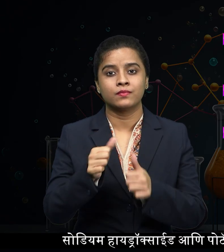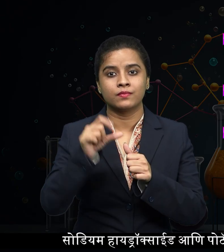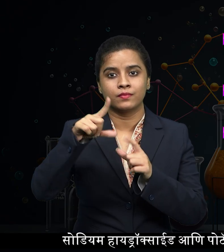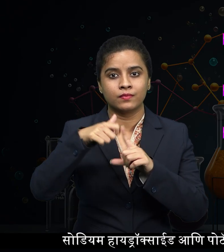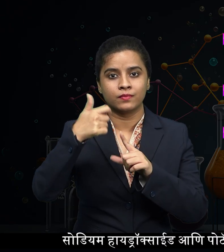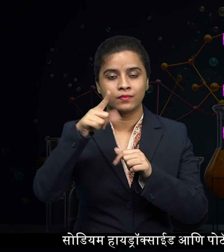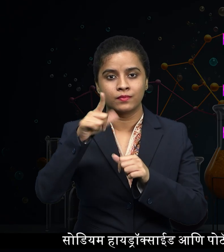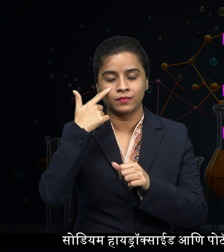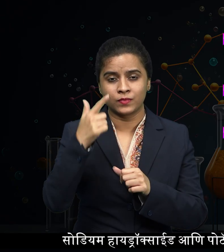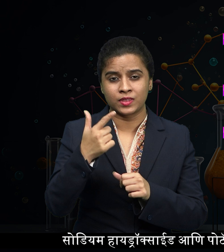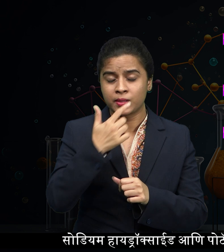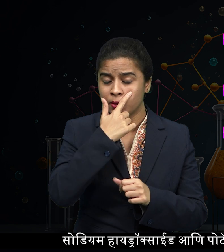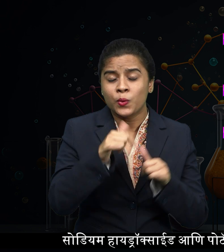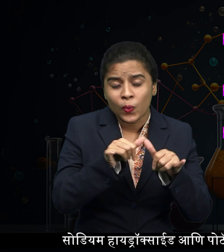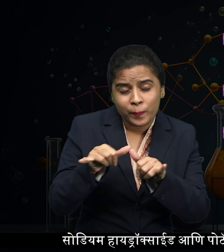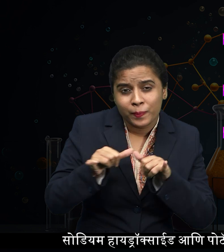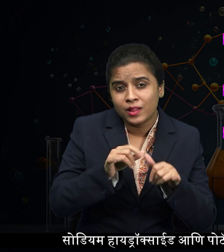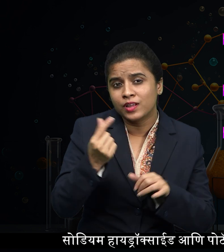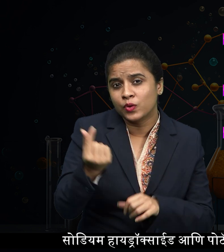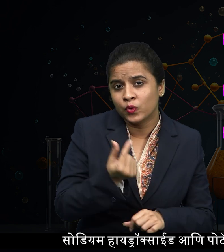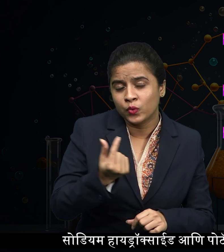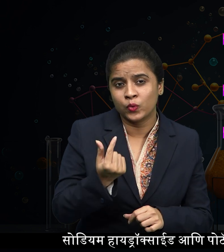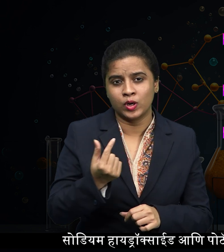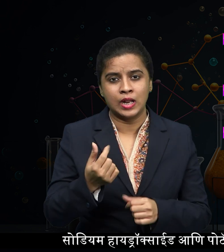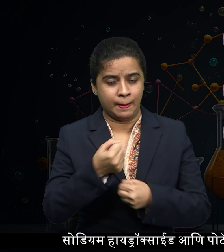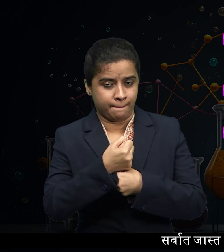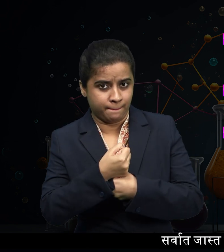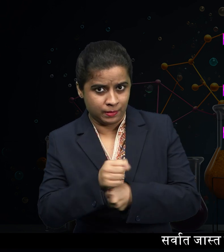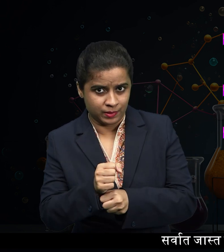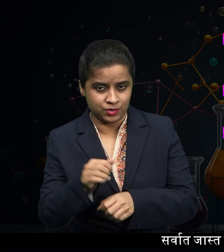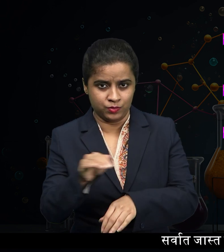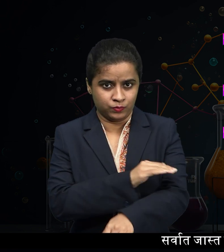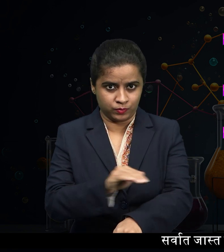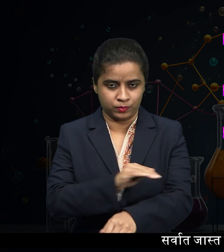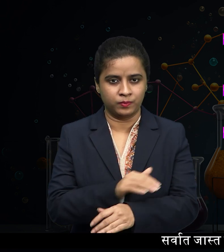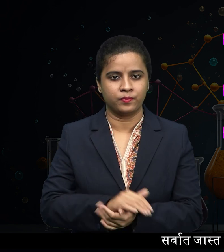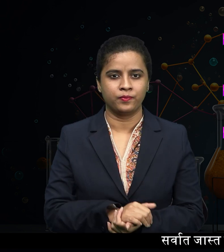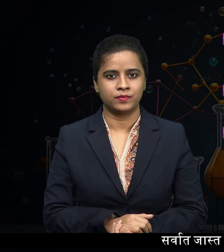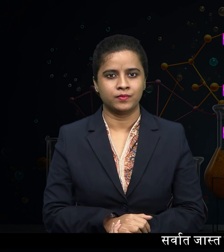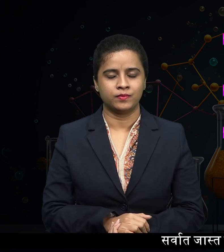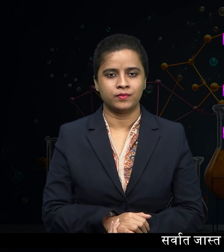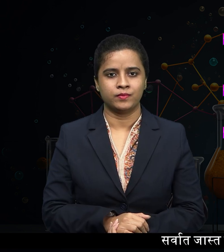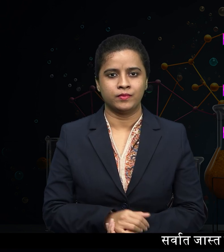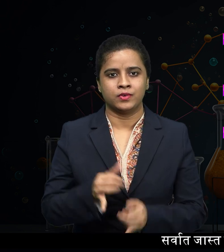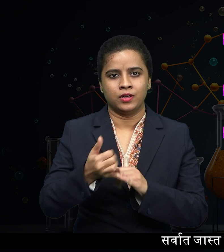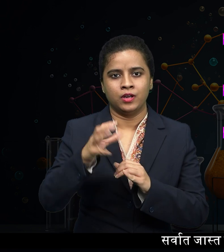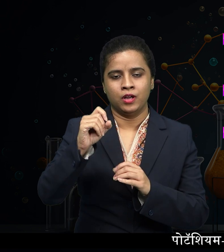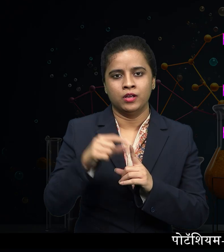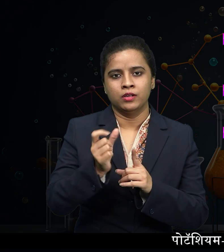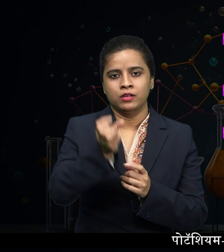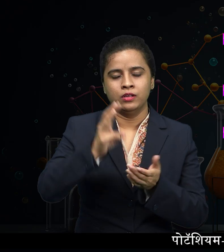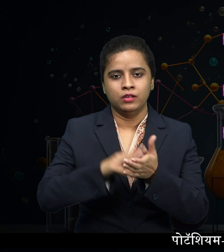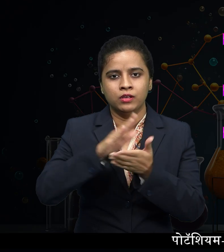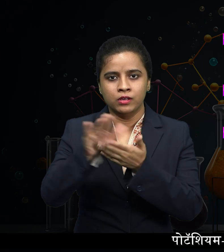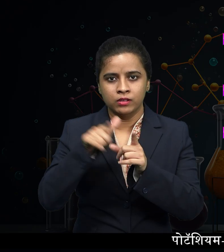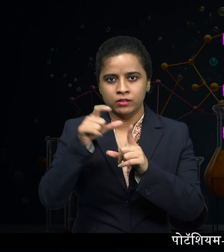सोडियम हायड्रॉक्साईड आणि पोटॅशियम हायड्रॉक्साईड हे साबण तयार करण्यासाठी सर्वात जास्त वापरले जाणारे अल्कली आहेत.